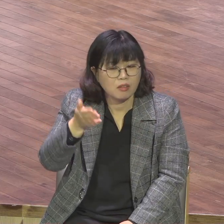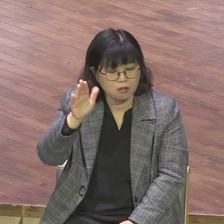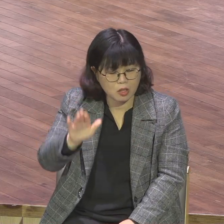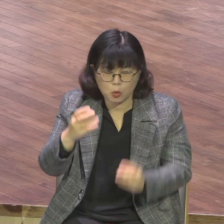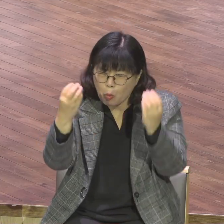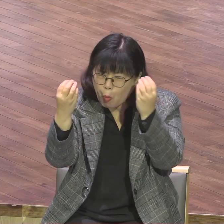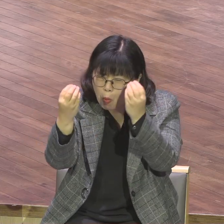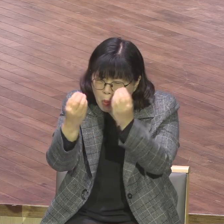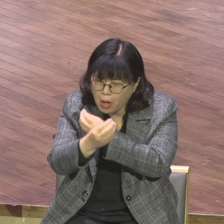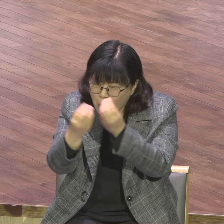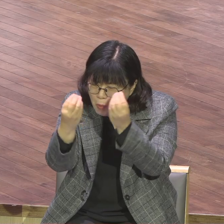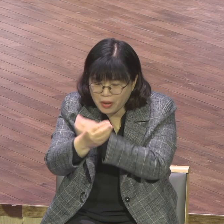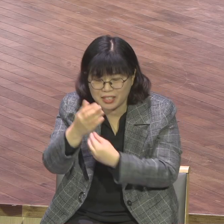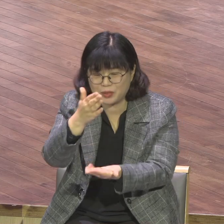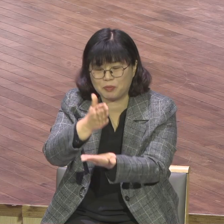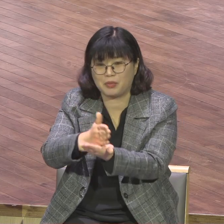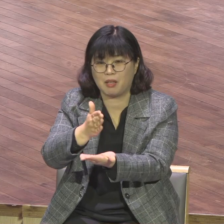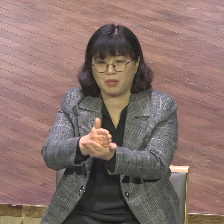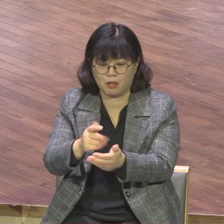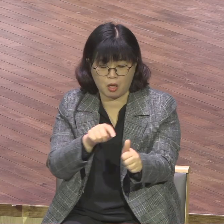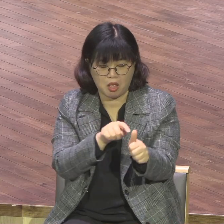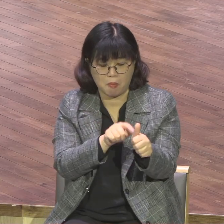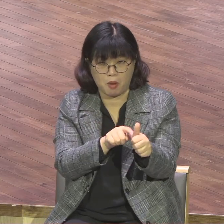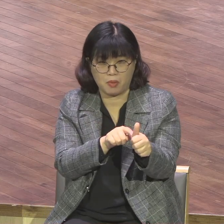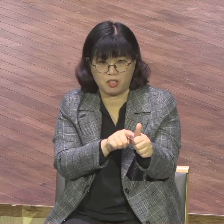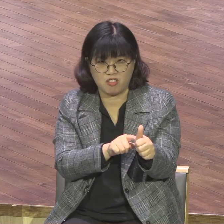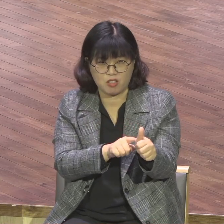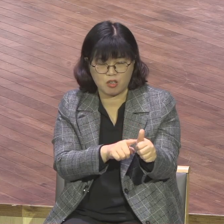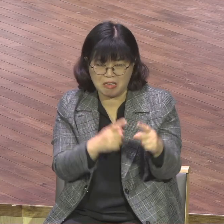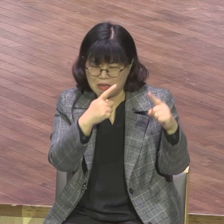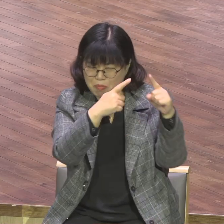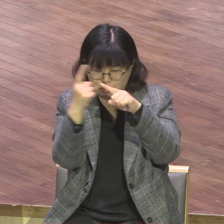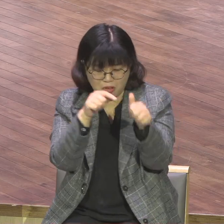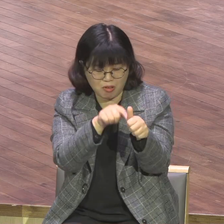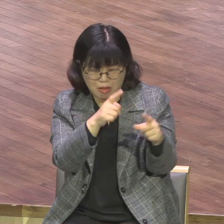한쪽에 일방적 어떤 그런 복종을 의미하는 말이 아니에요.